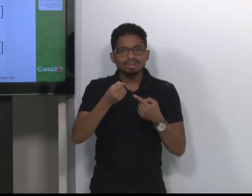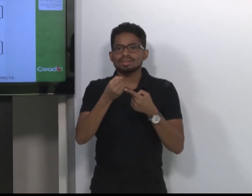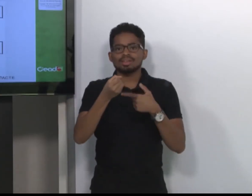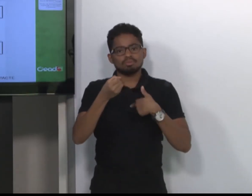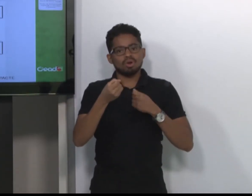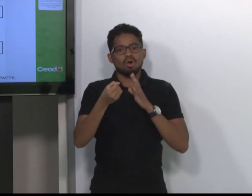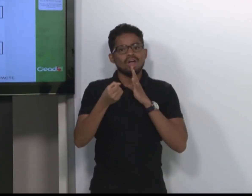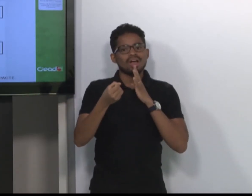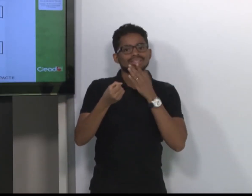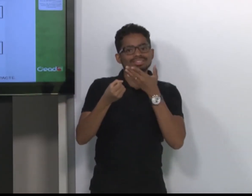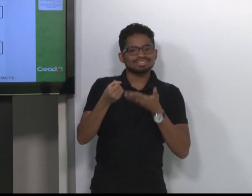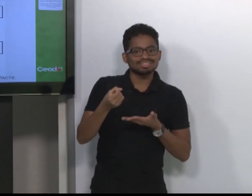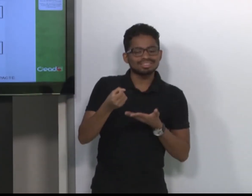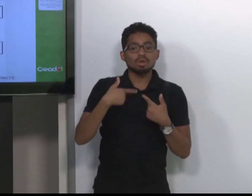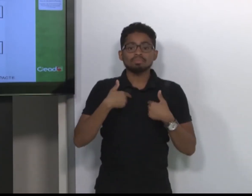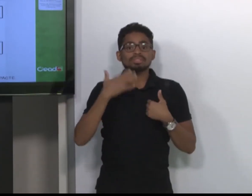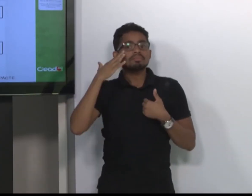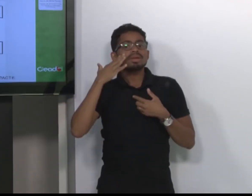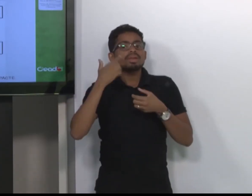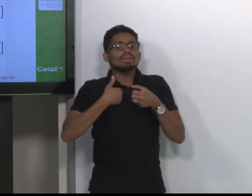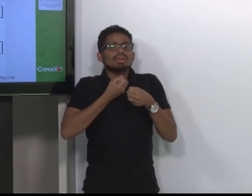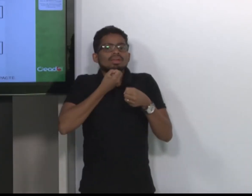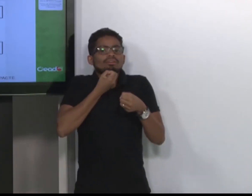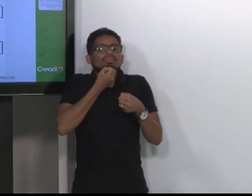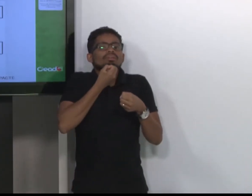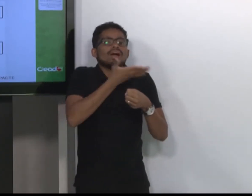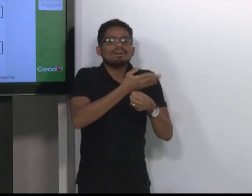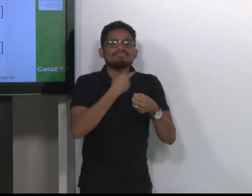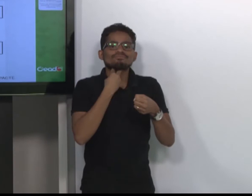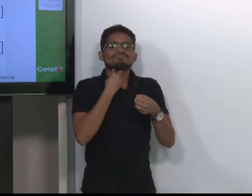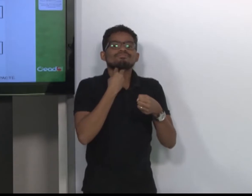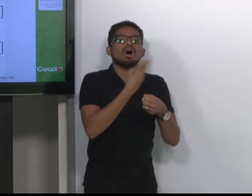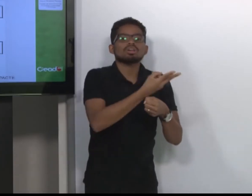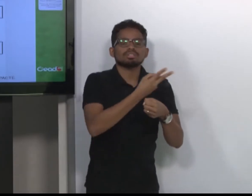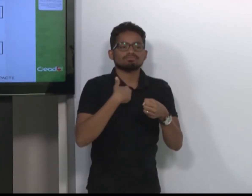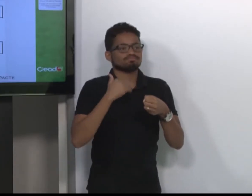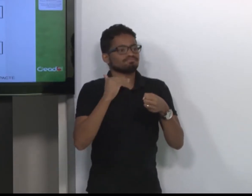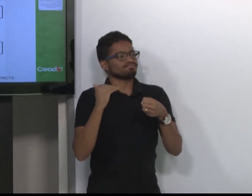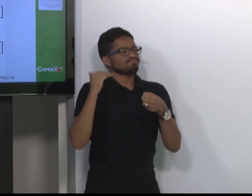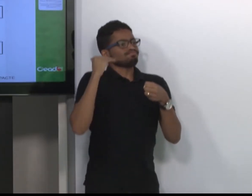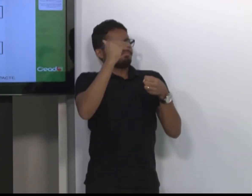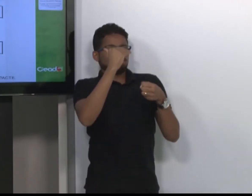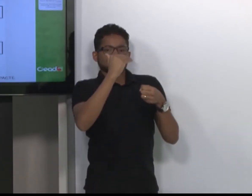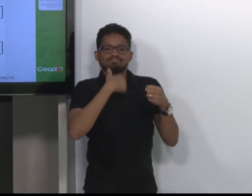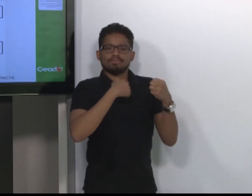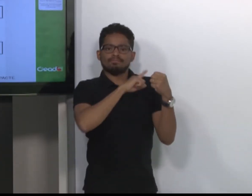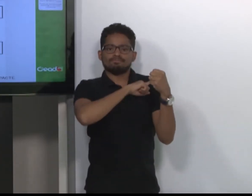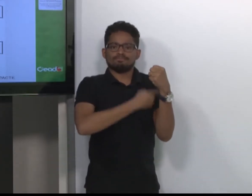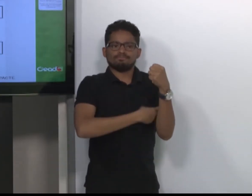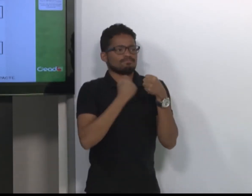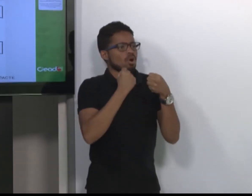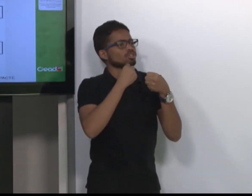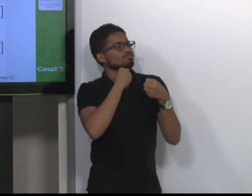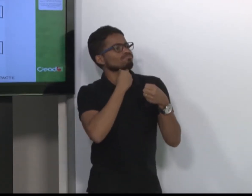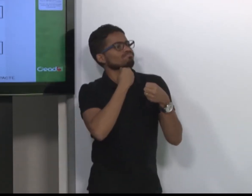que verificar como é o microfone, como será a minha voz, a entonação, a